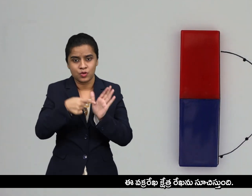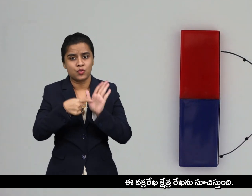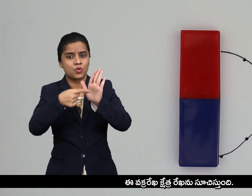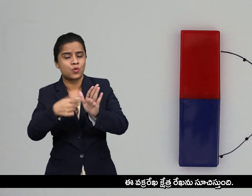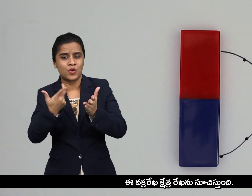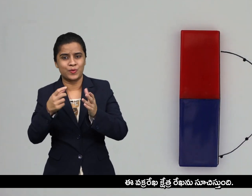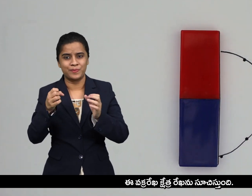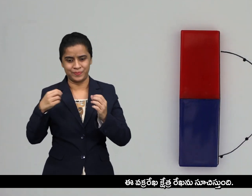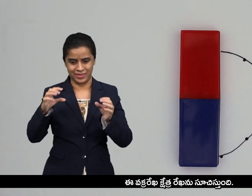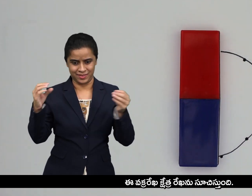క్షేత్రరేఖను సూచిస్తుంది.